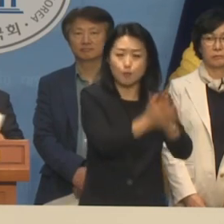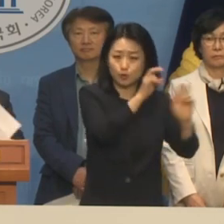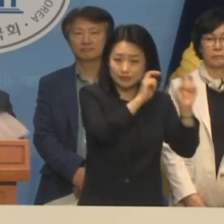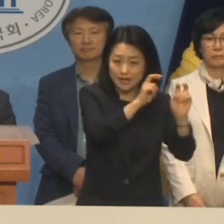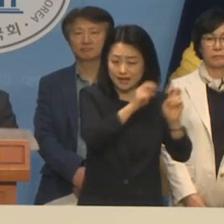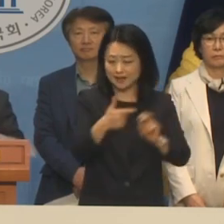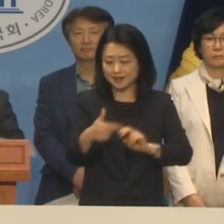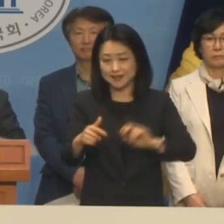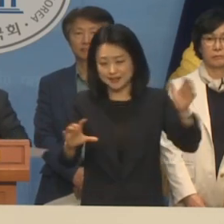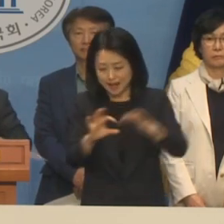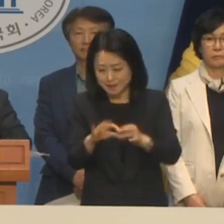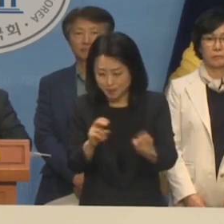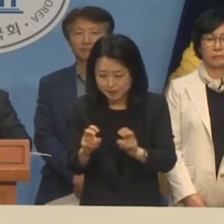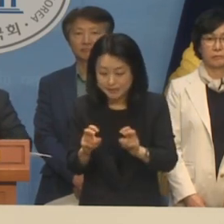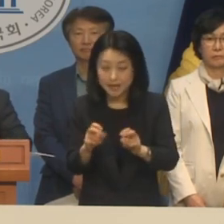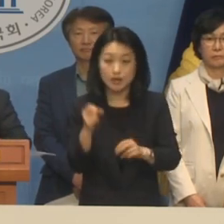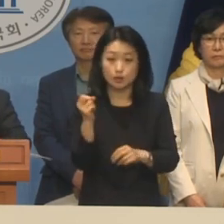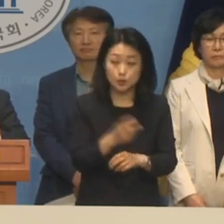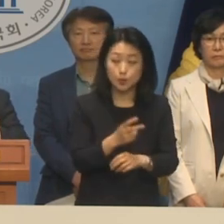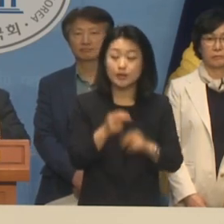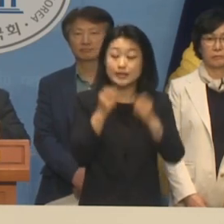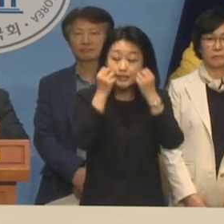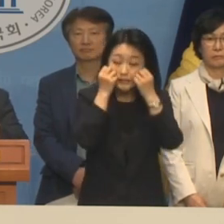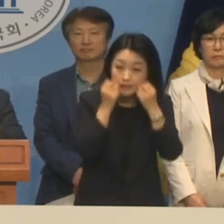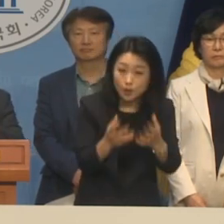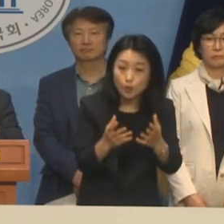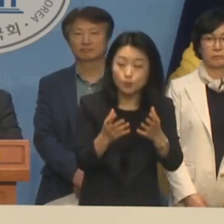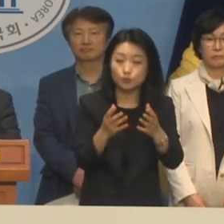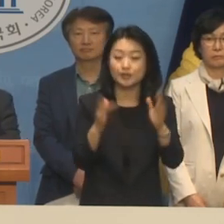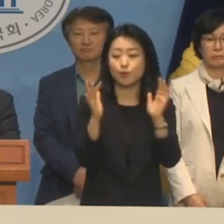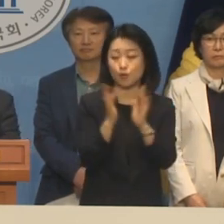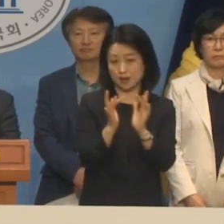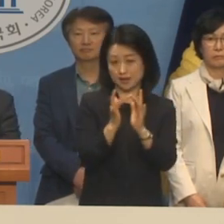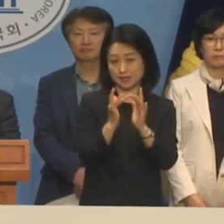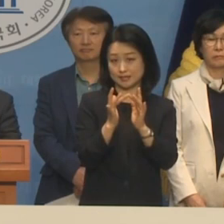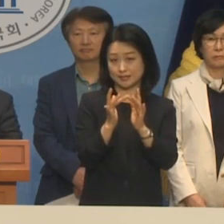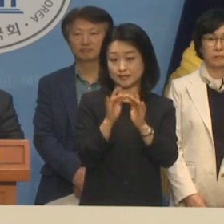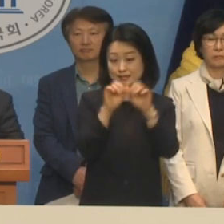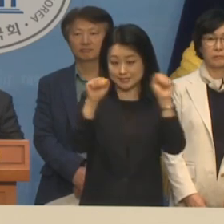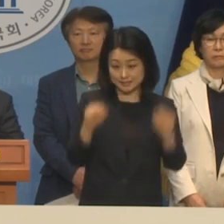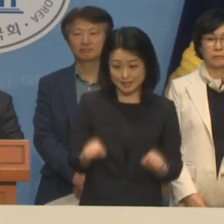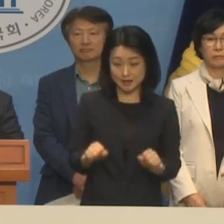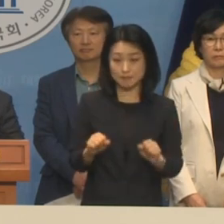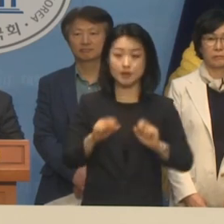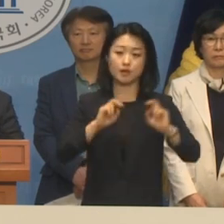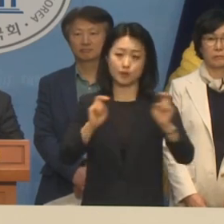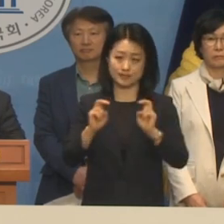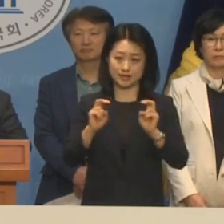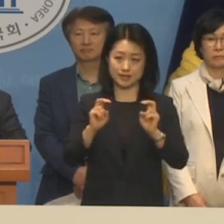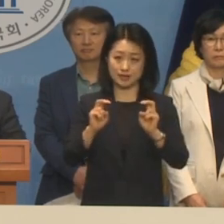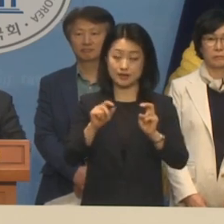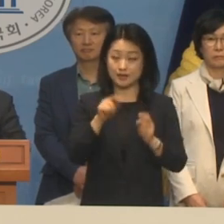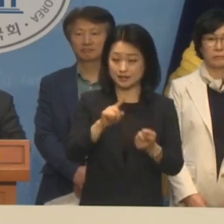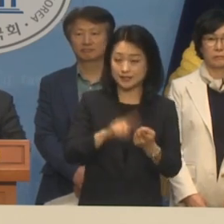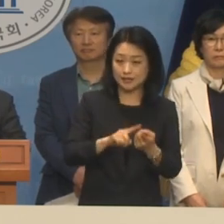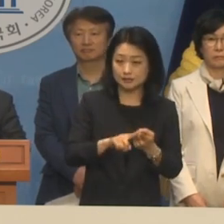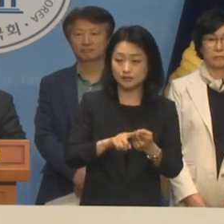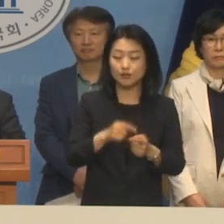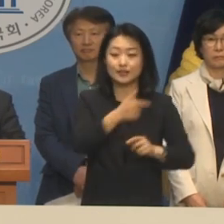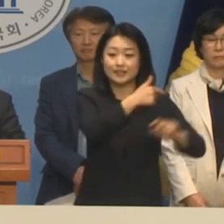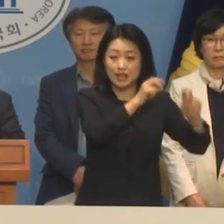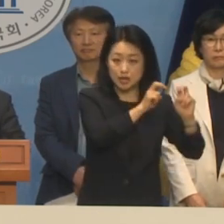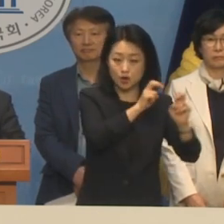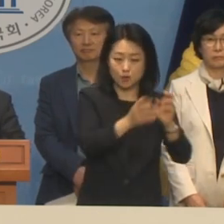간, 그 밖에 새로운 온라인 플랫폼 시장에서 기울어진 공정성을 회복하고